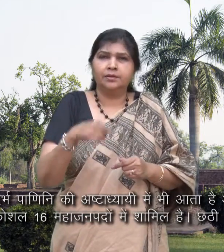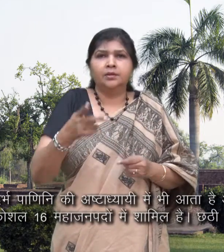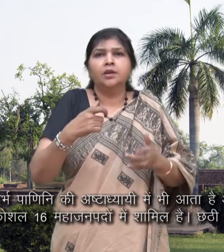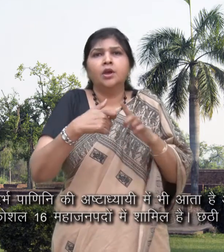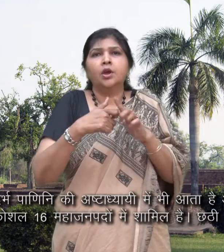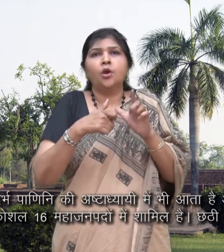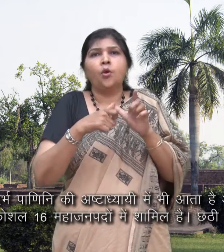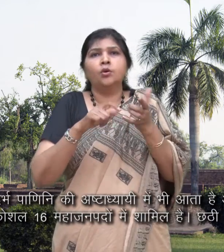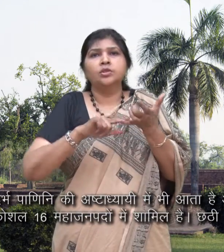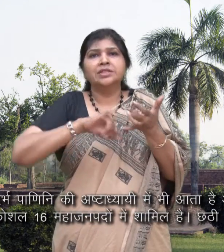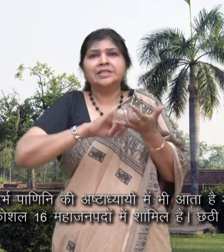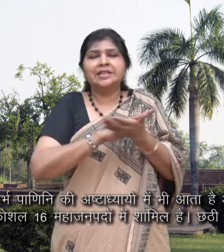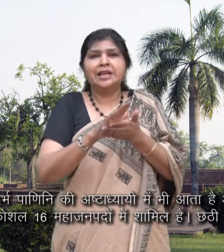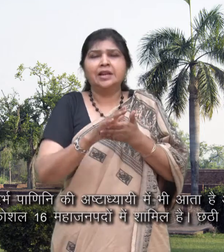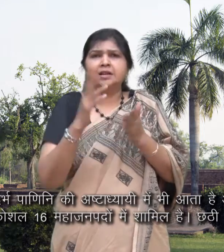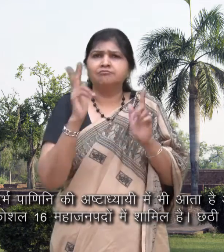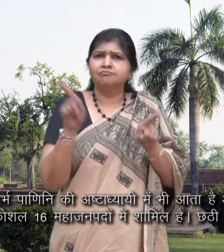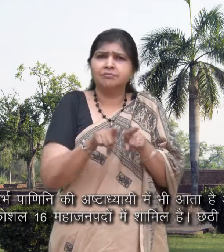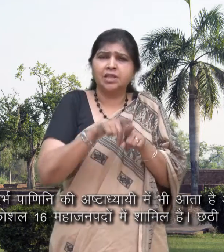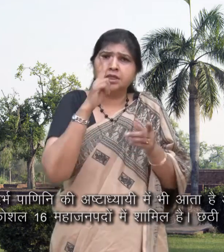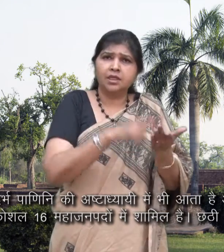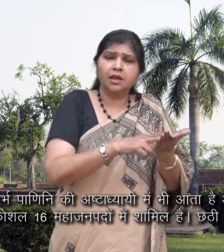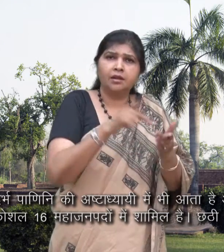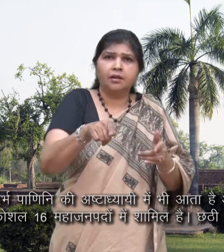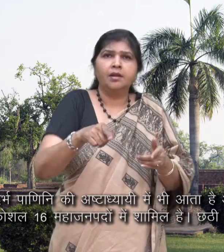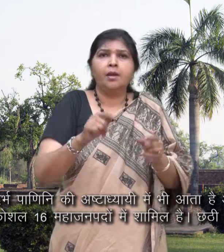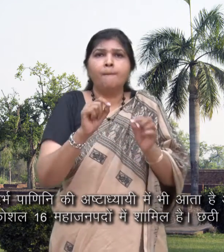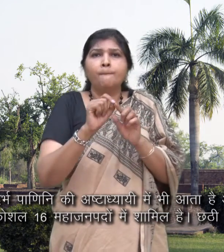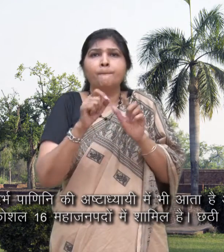कोशल का संदर्भ पाणिनि की अष्टाध्यायी में भी आता है।